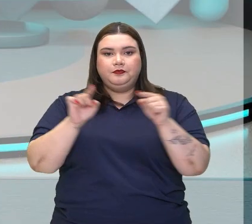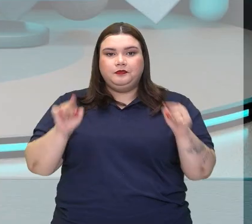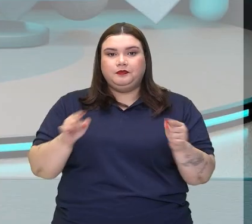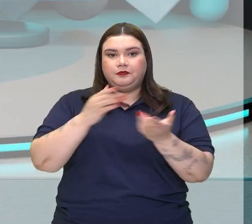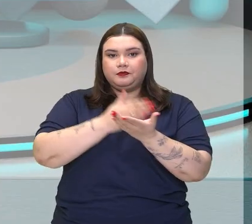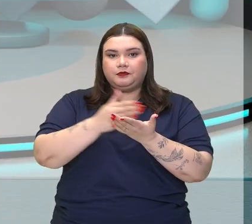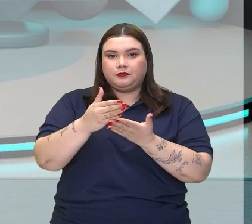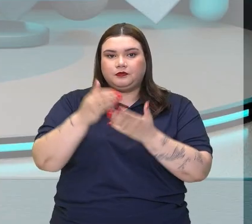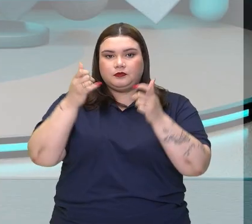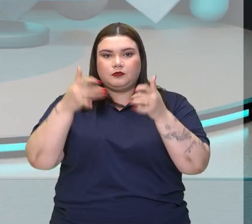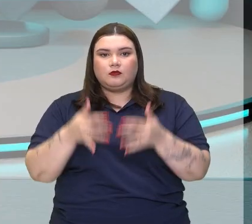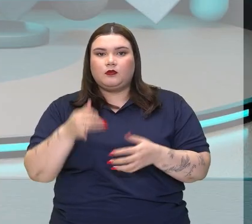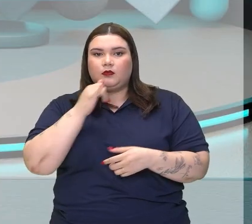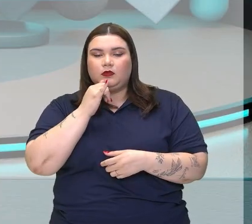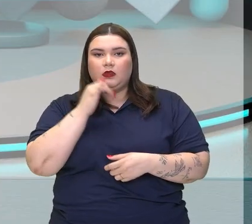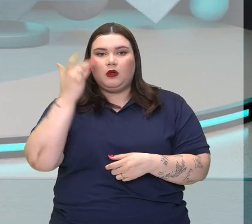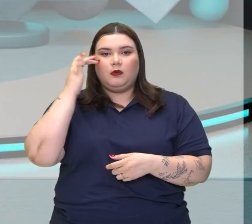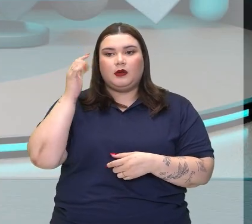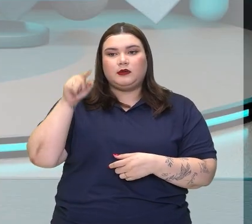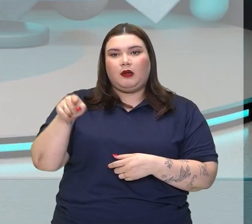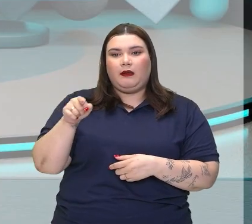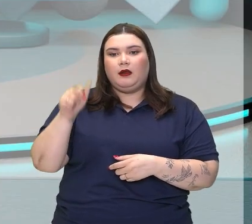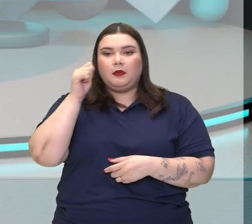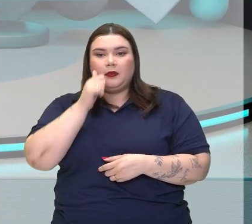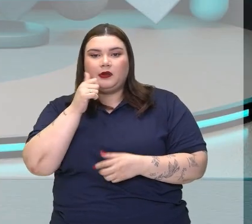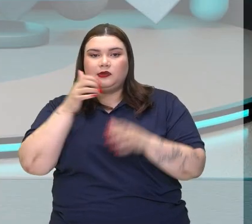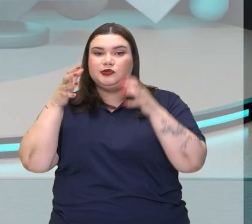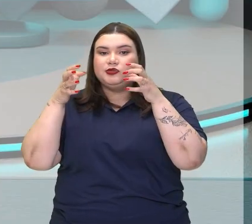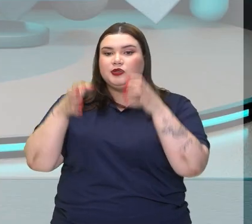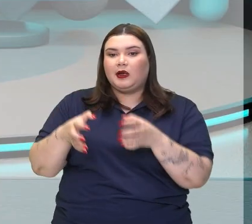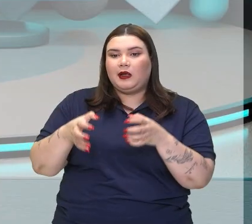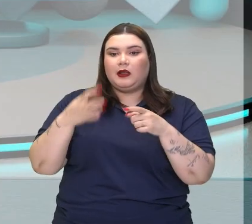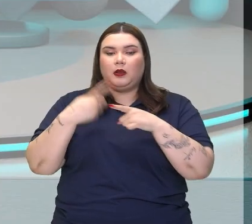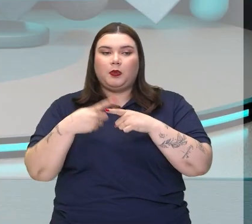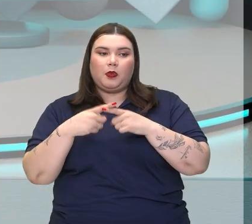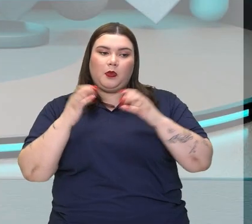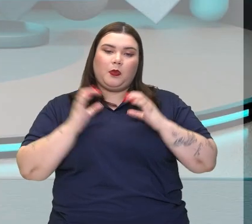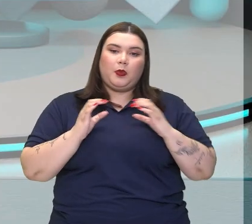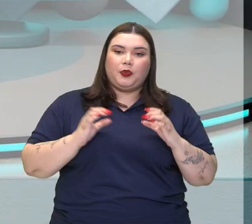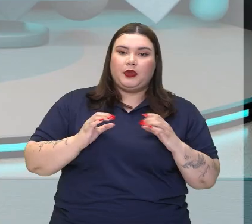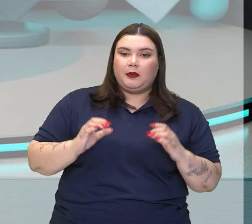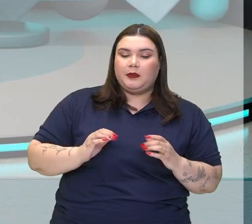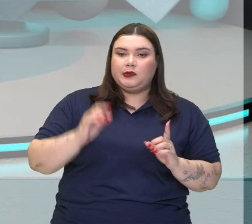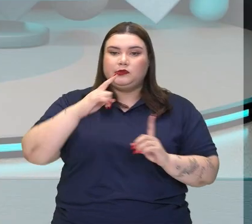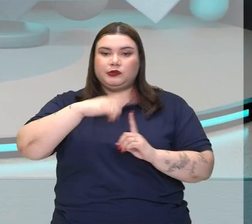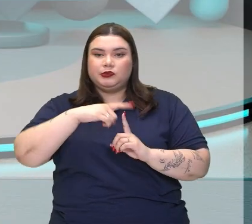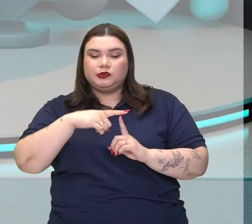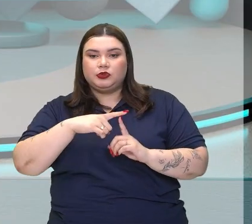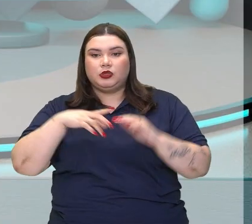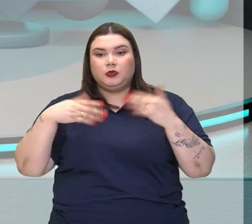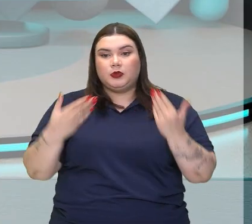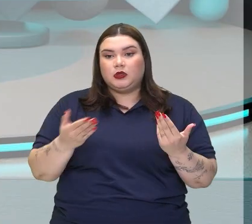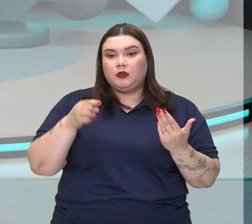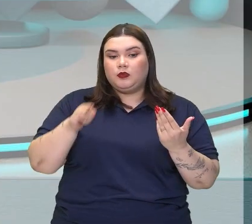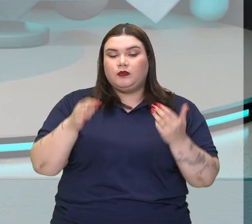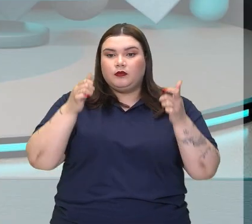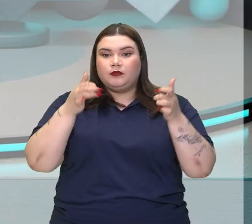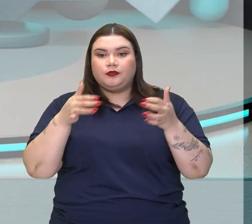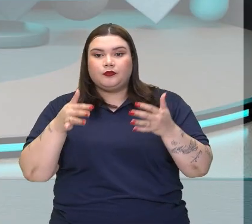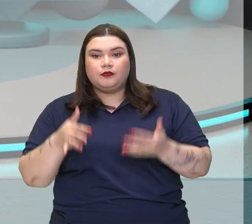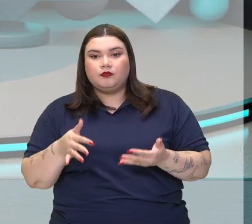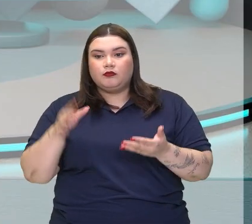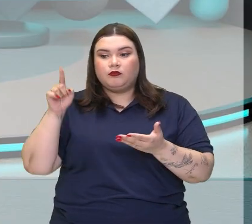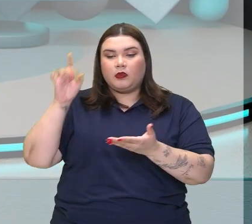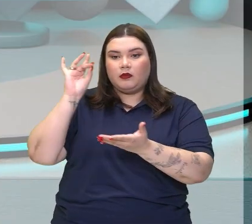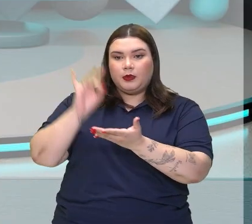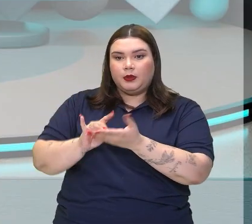a dizer, eu acho que a Milena é chata, porque ela tem tal comportamento, veja, eu já saí do que de fato é